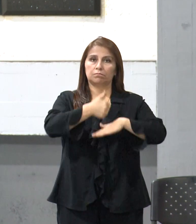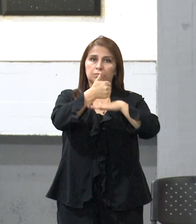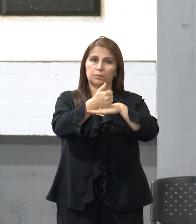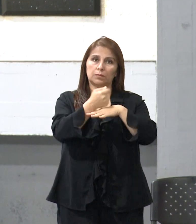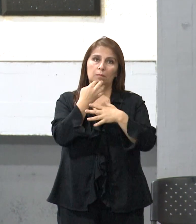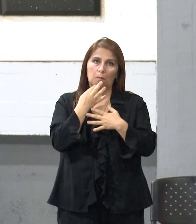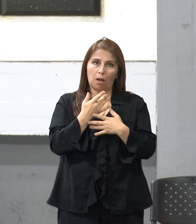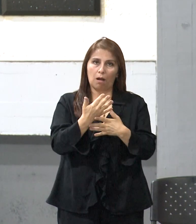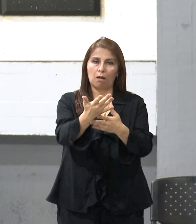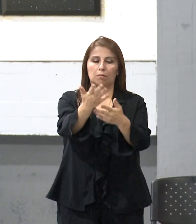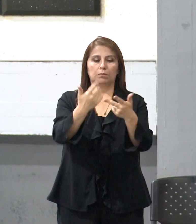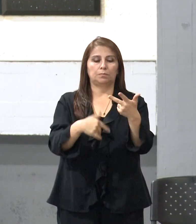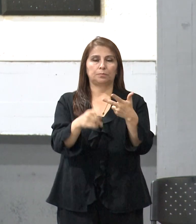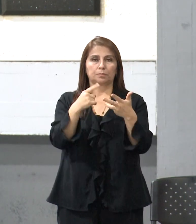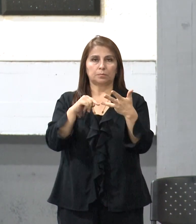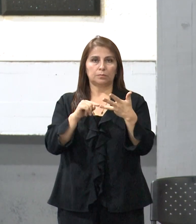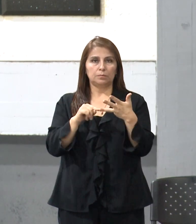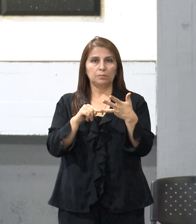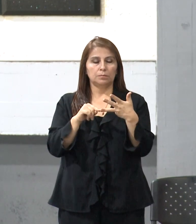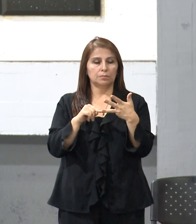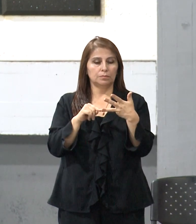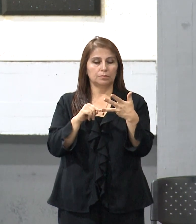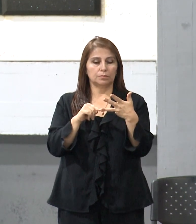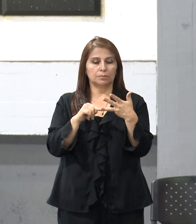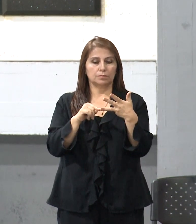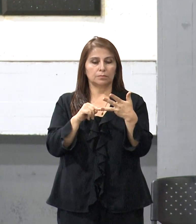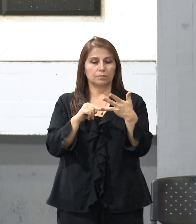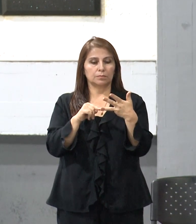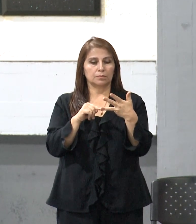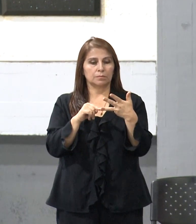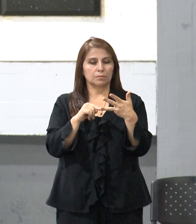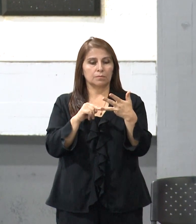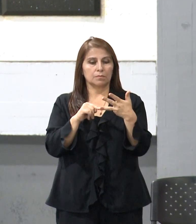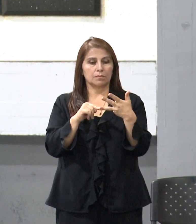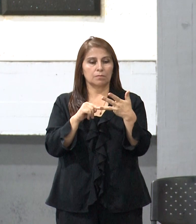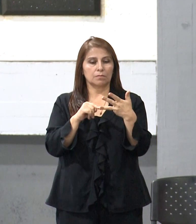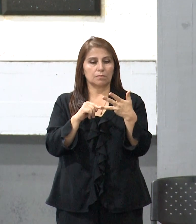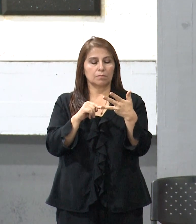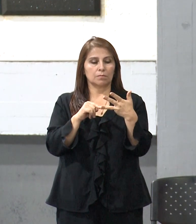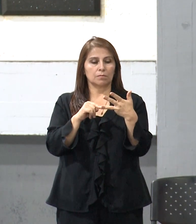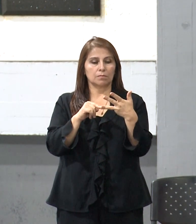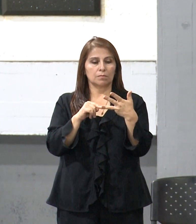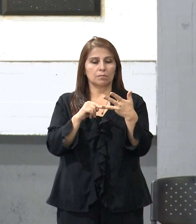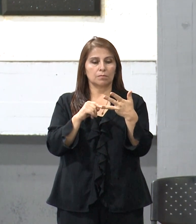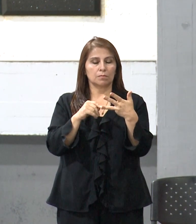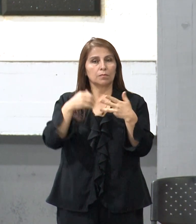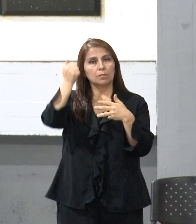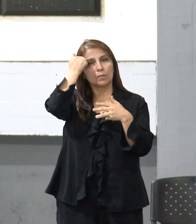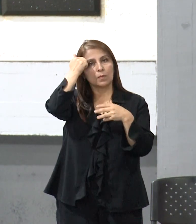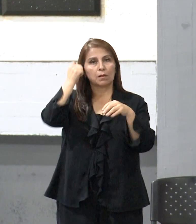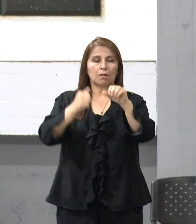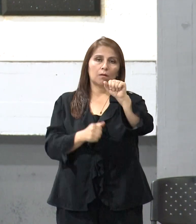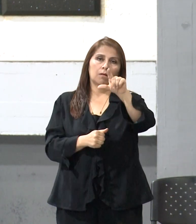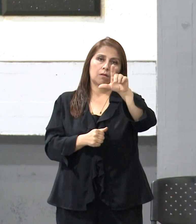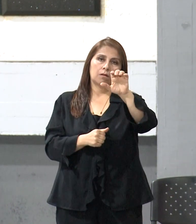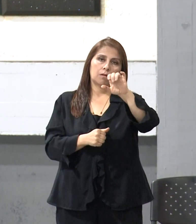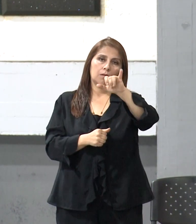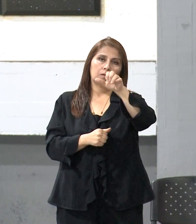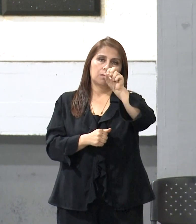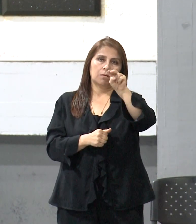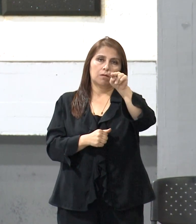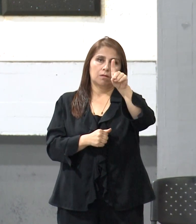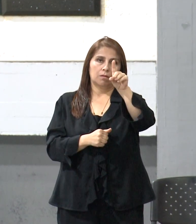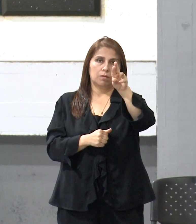de la universidad pedagógica nacional palabras de el profesor doctor alejandro álvarez gallego